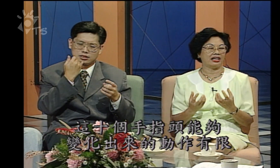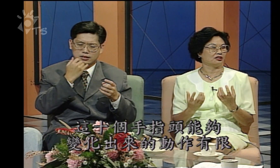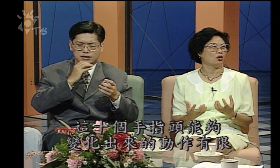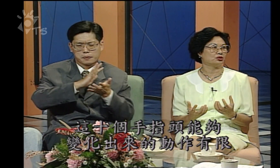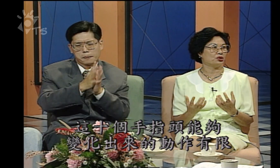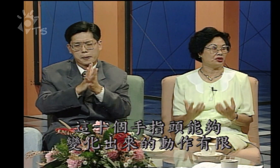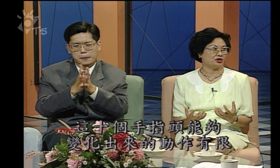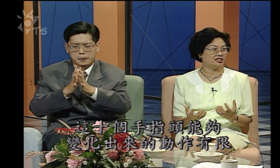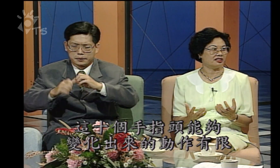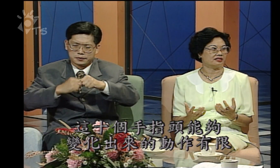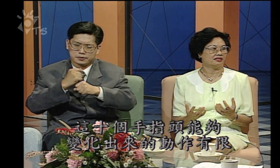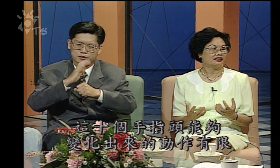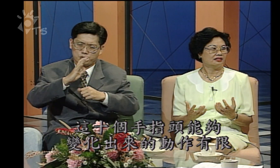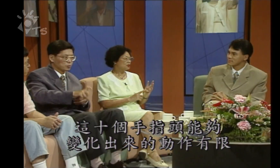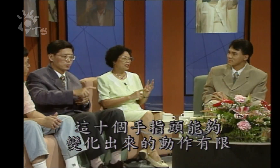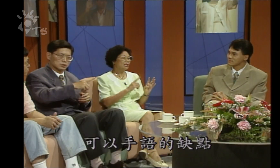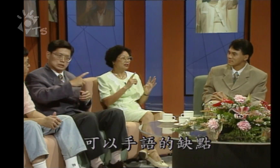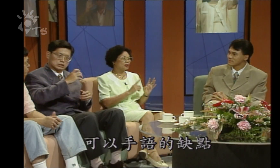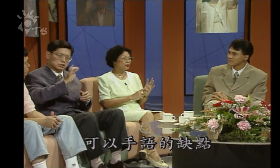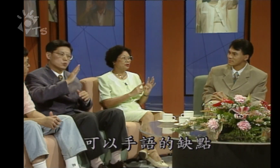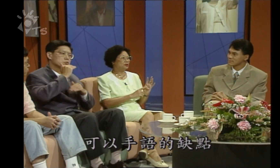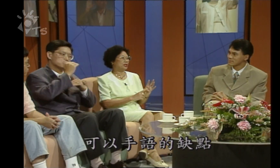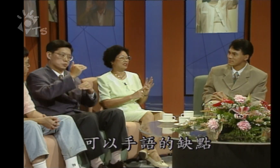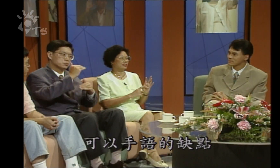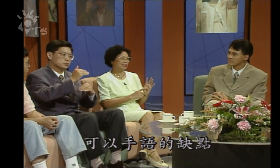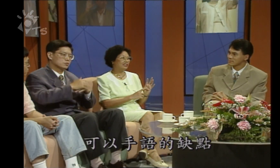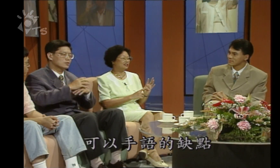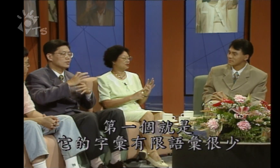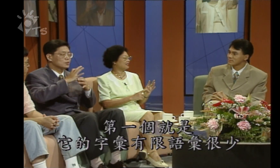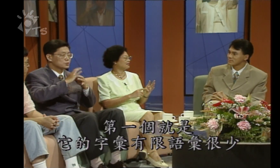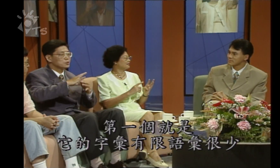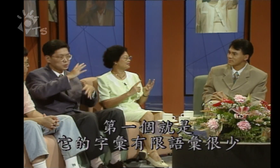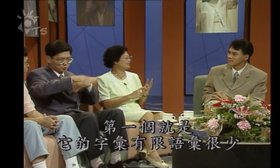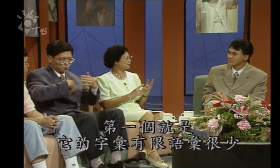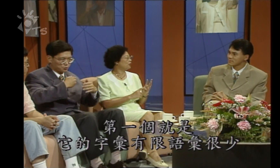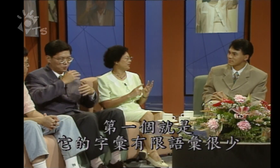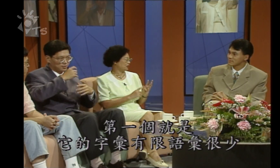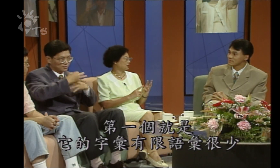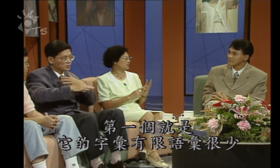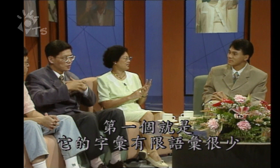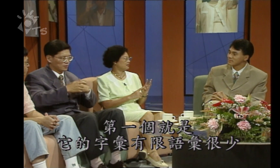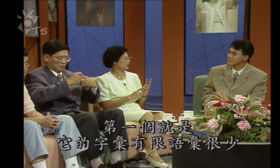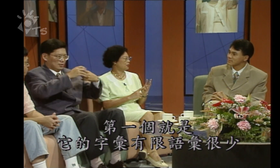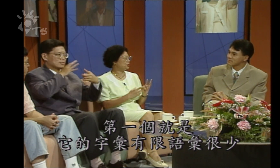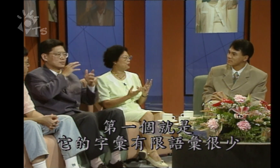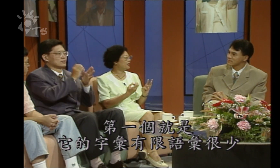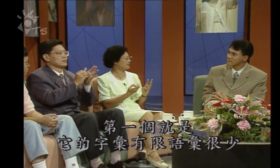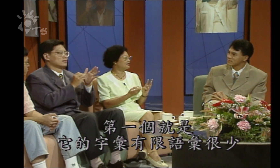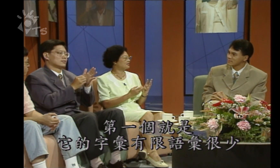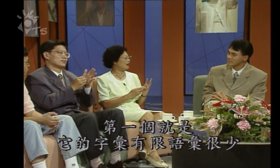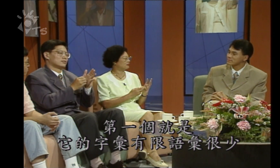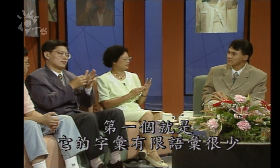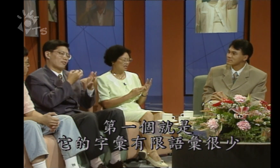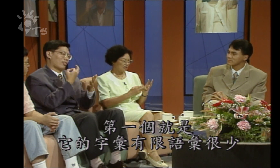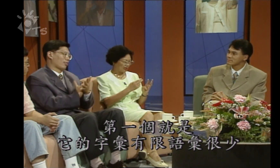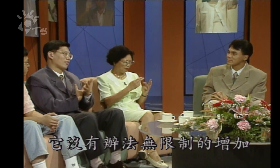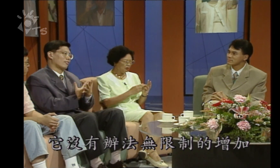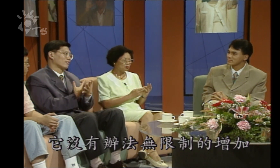的动作有限，所以手语的缺点，第一个就是它的智慧有限，语汇很少，它没有办